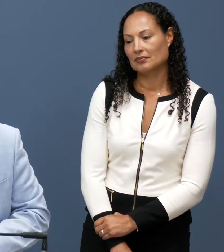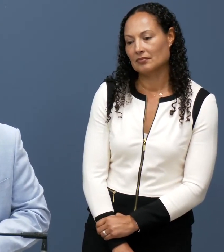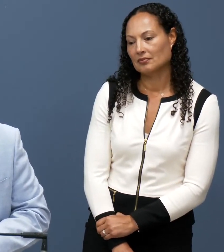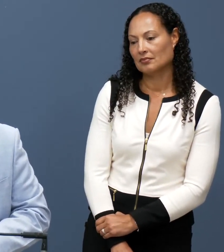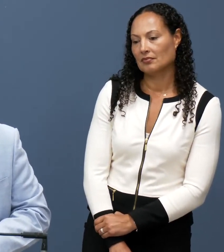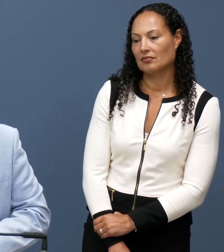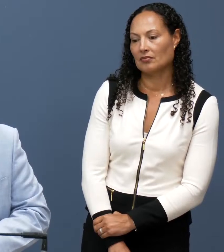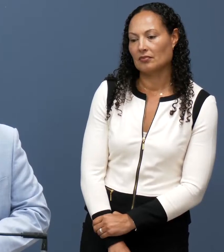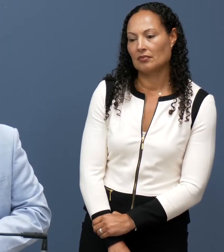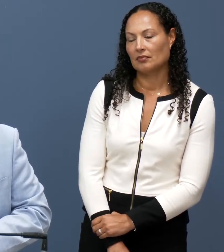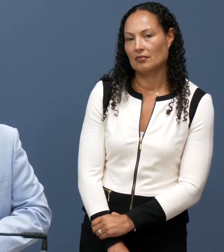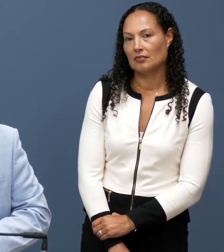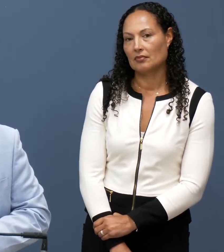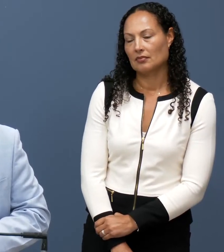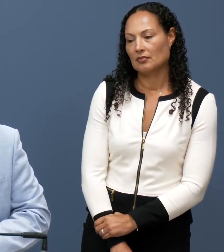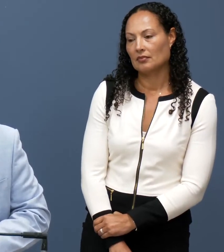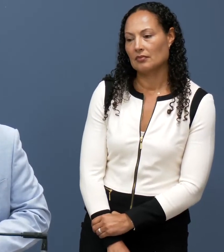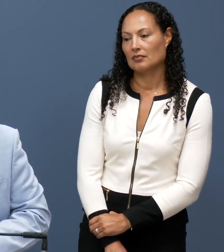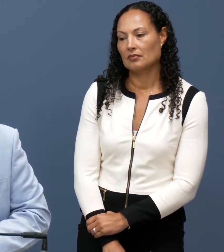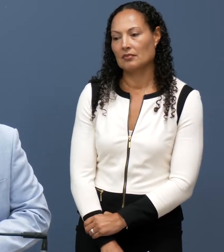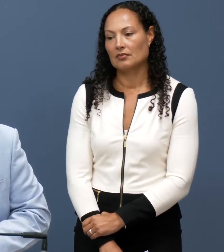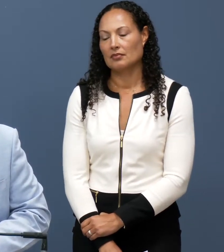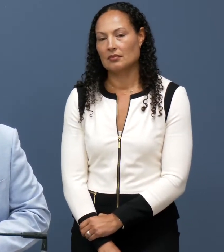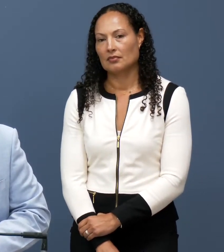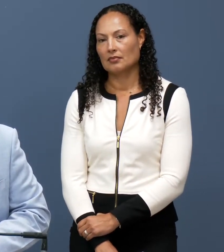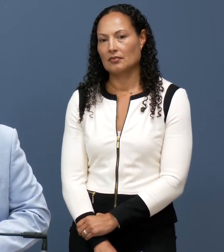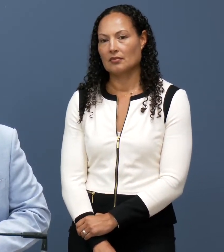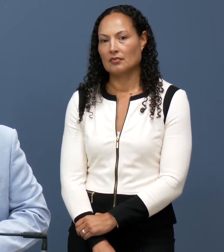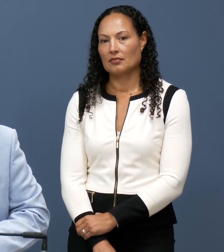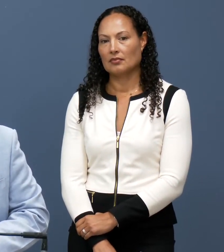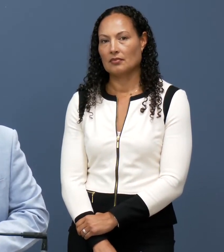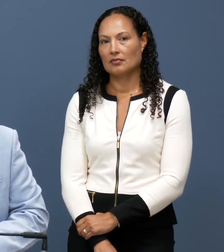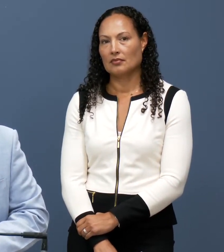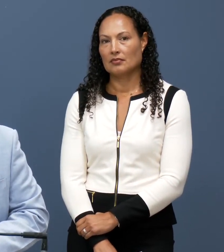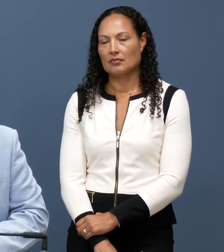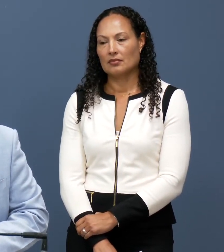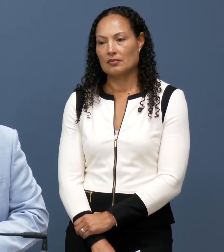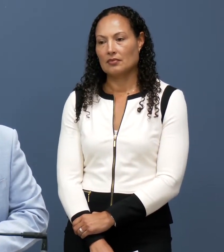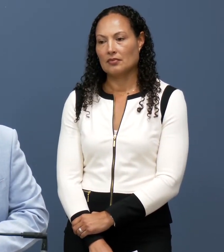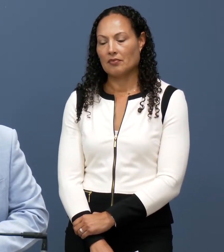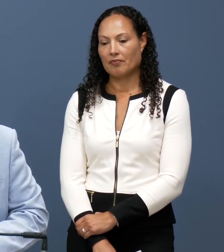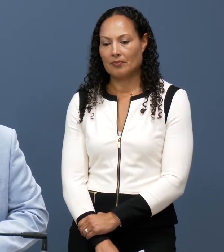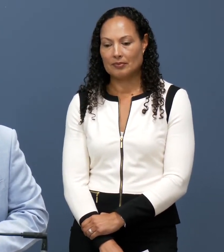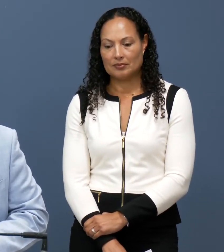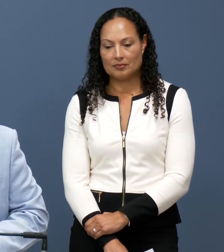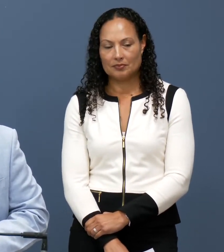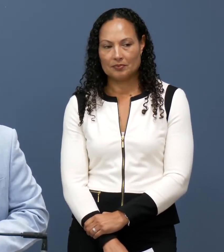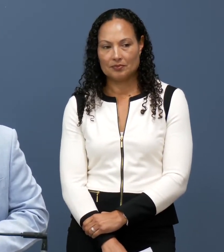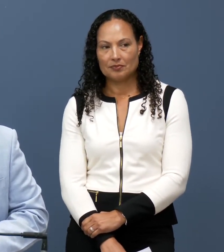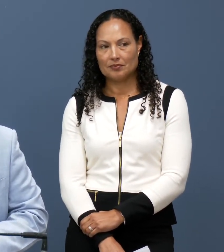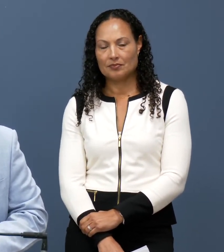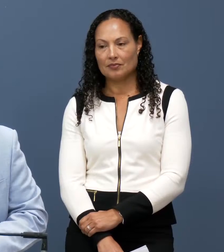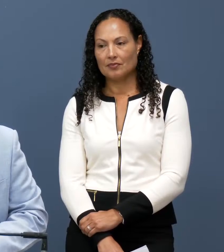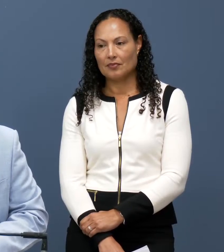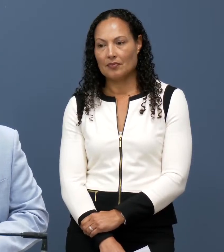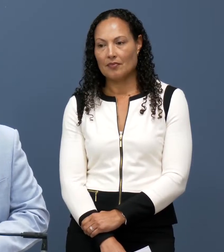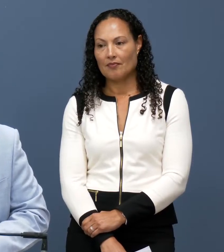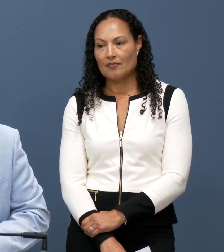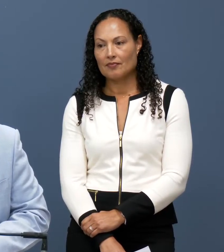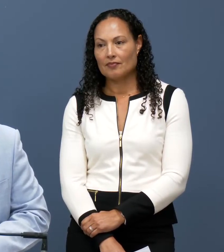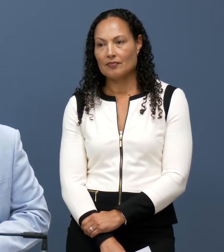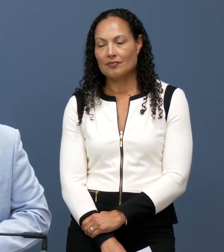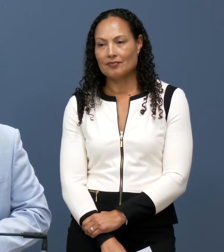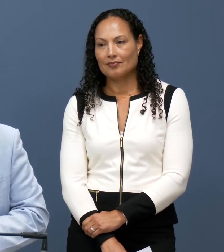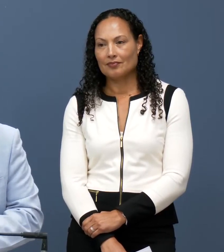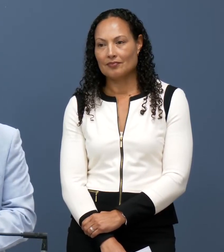នេះគឺជាទឹកតាំងបញ្ជាក់ឲ្យឃើញថាស្នាដៃដែលខិតខំបំពេញការងាររបស់យុវដ្ឋានសុខាភិបាលនិងយុវដ្ឋានផ្សេងៗគឺមានប្រសិទ្ធភាព